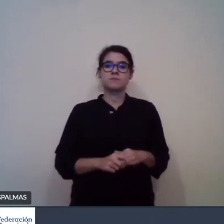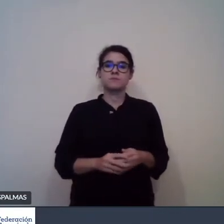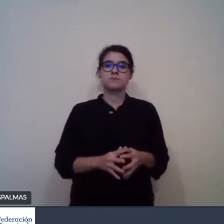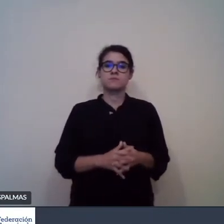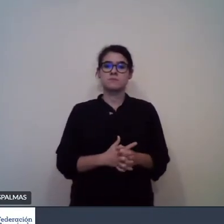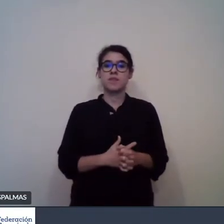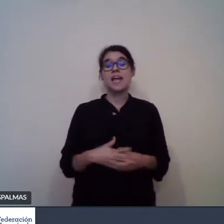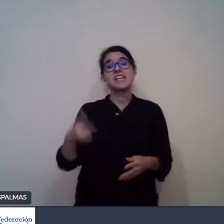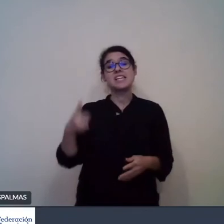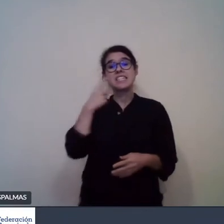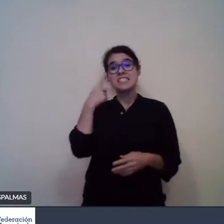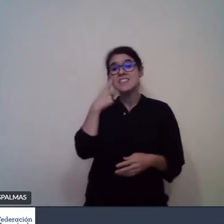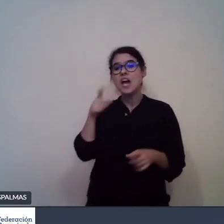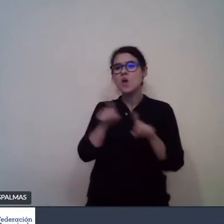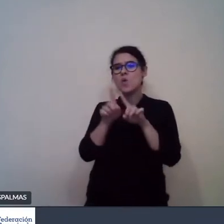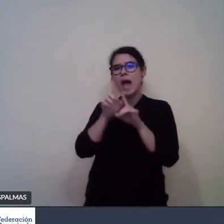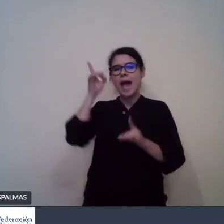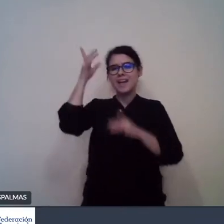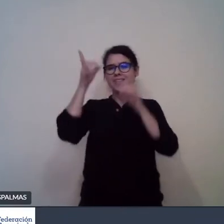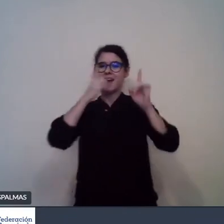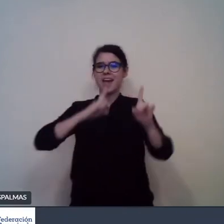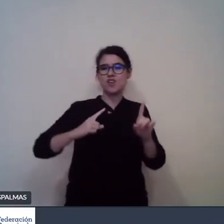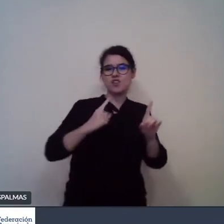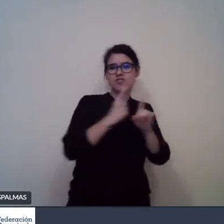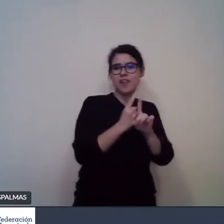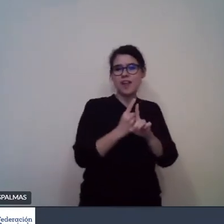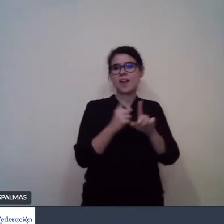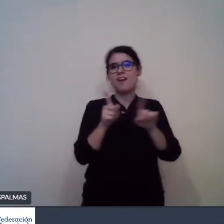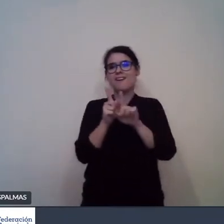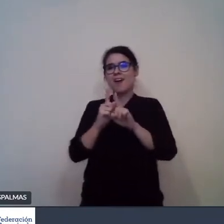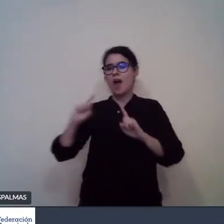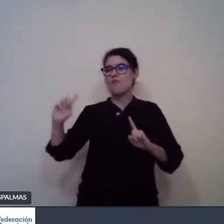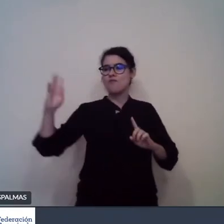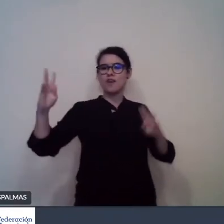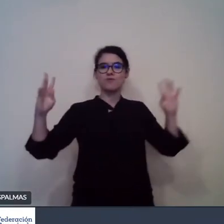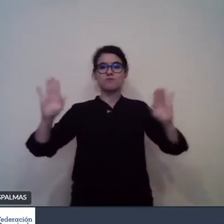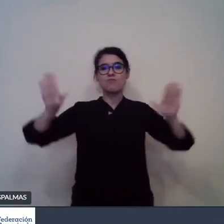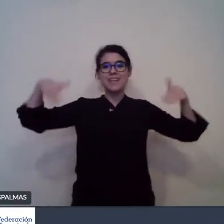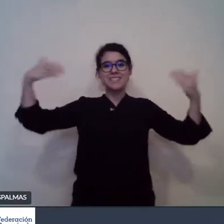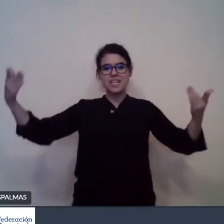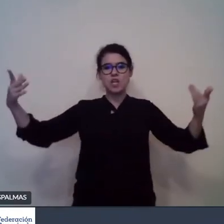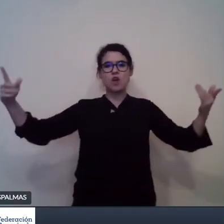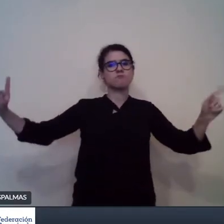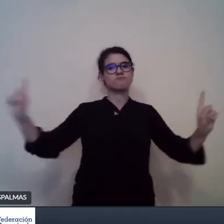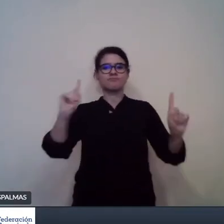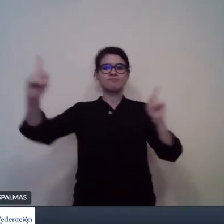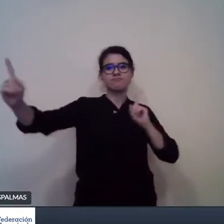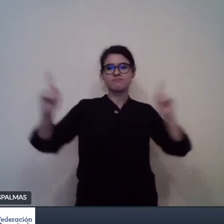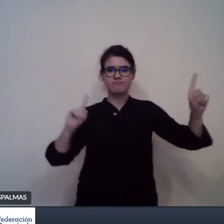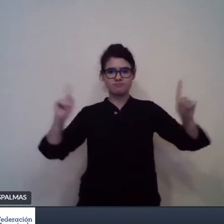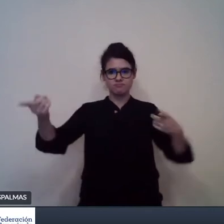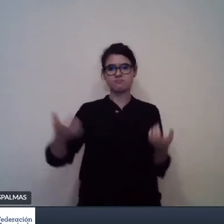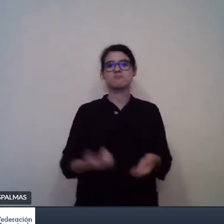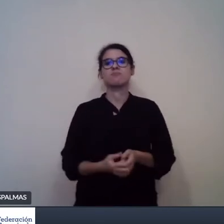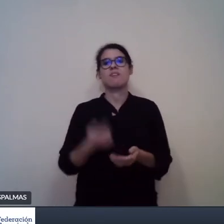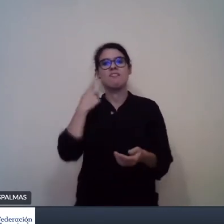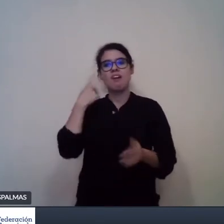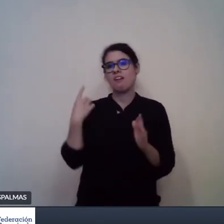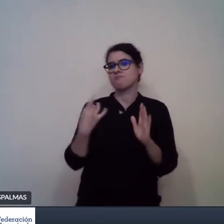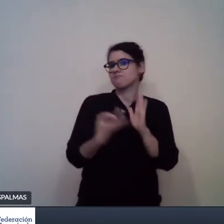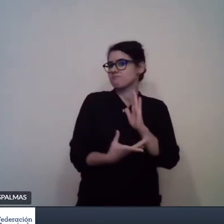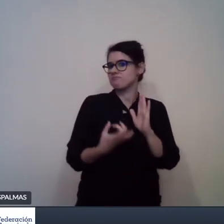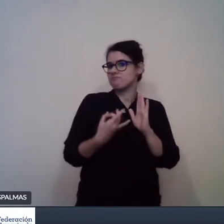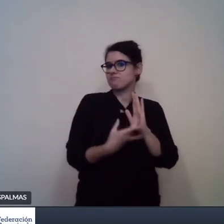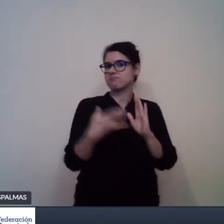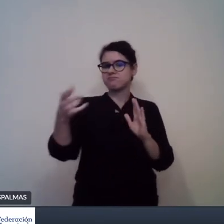Fijaros la actividad del lado contrario, con el movimiento de exteriores de intercambio continuo. Aquí es una acción de calidad de Guillem Vives. En muy poco espacio